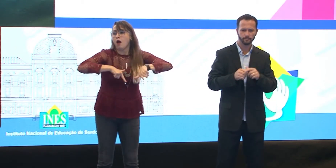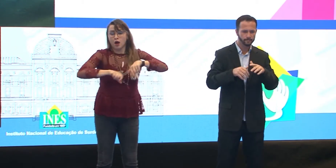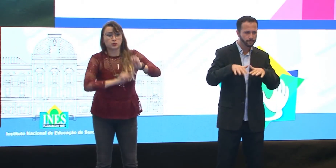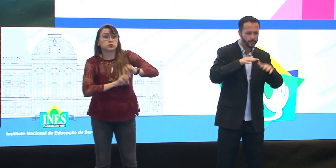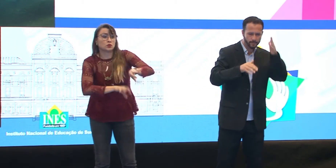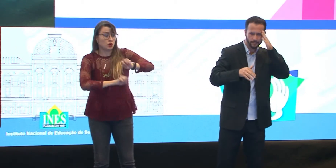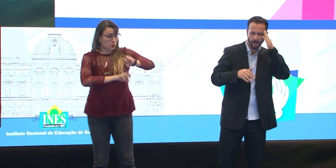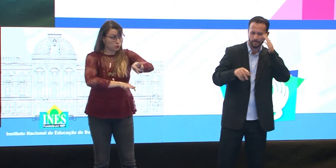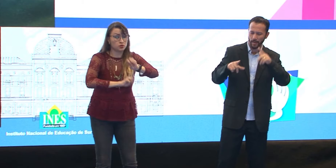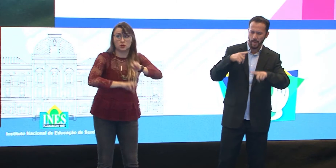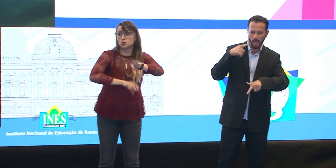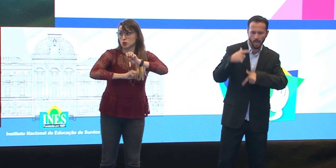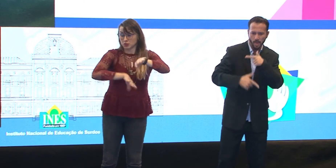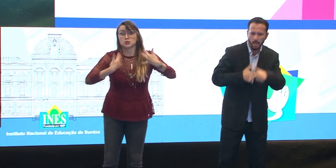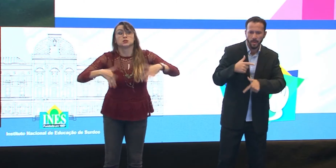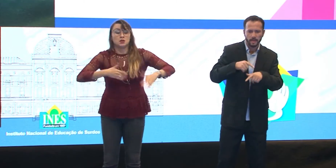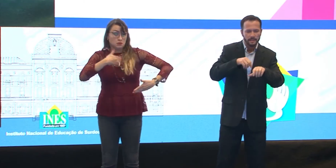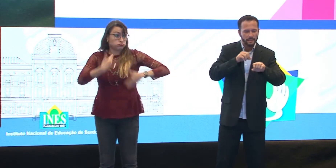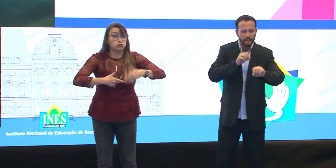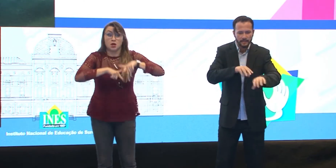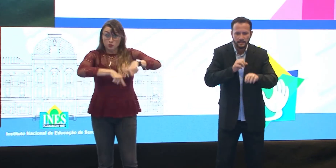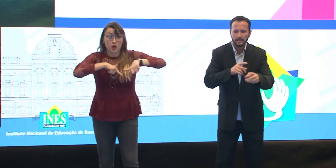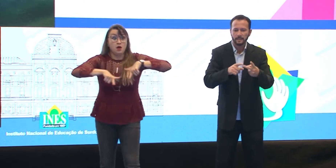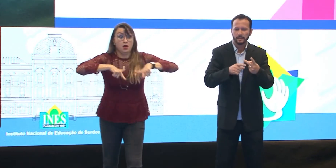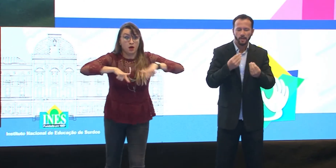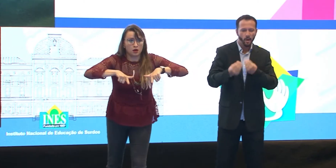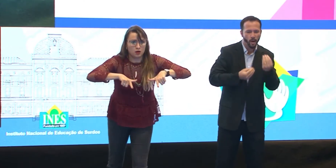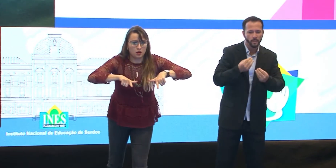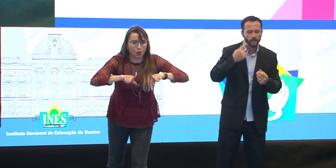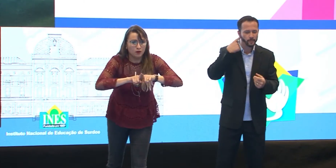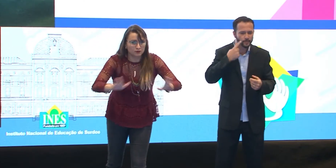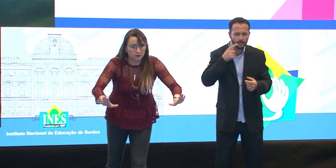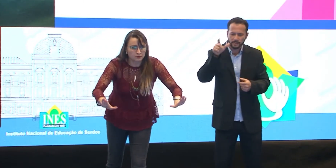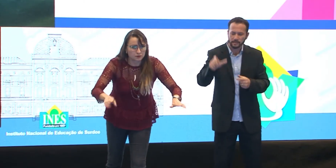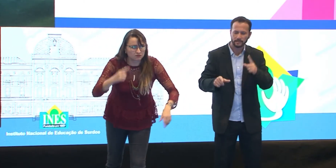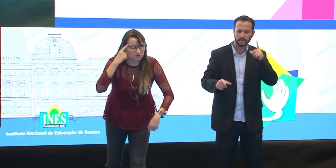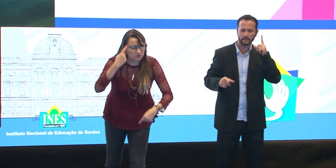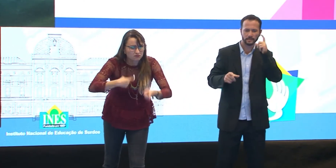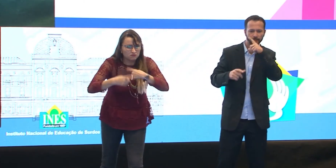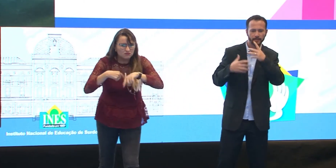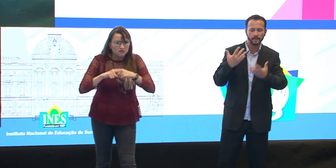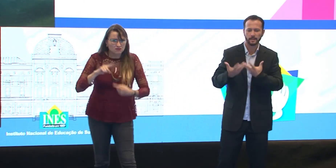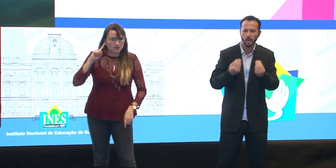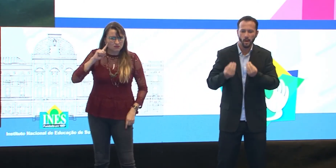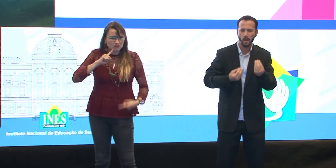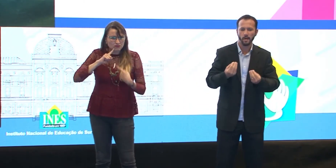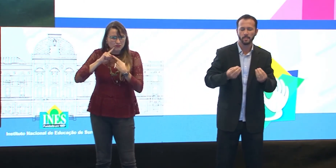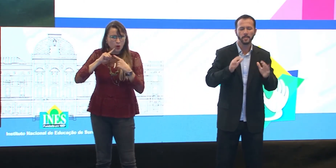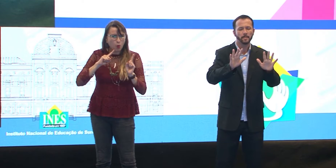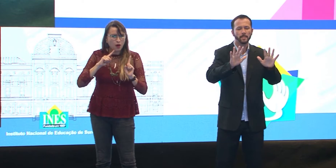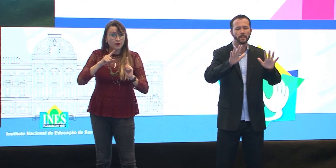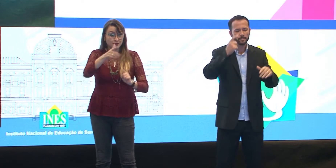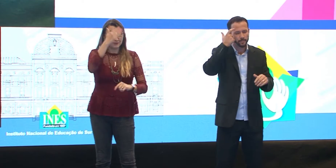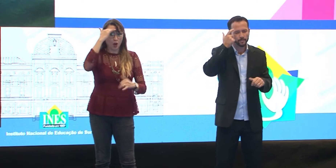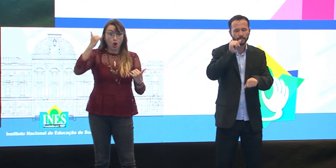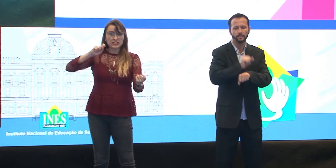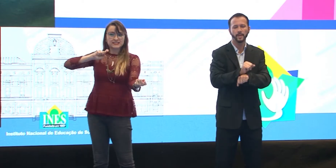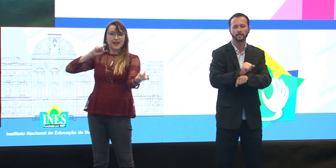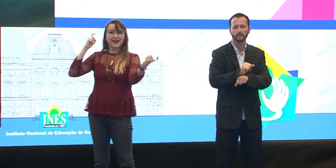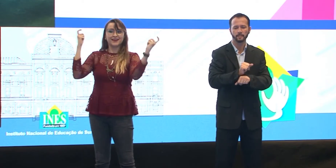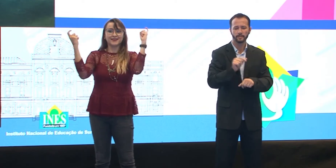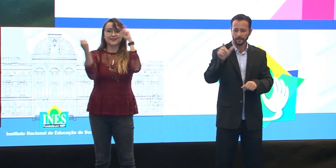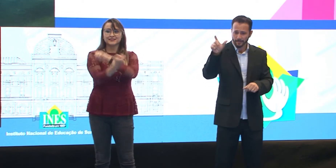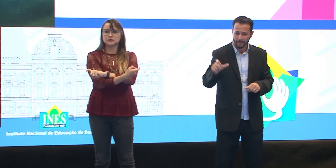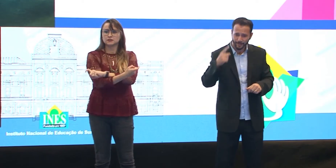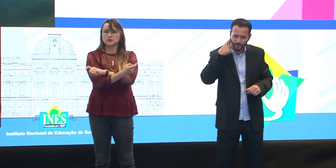maneira como ele é educado. A educação, ela serve para quê? Ela é educação para quê? Sem que a gente pense